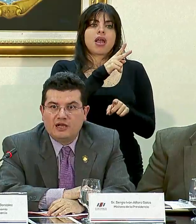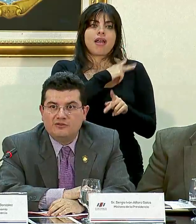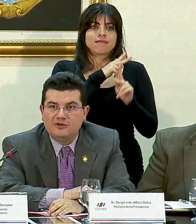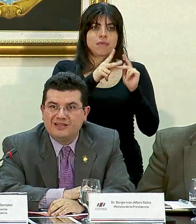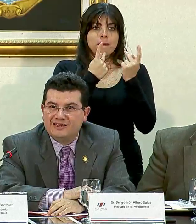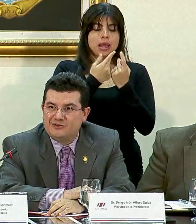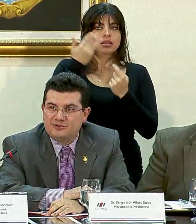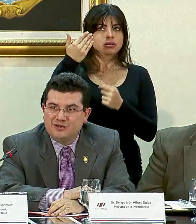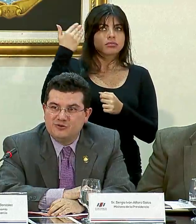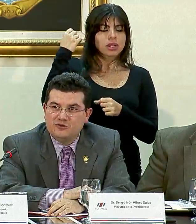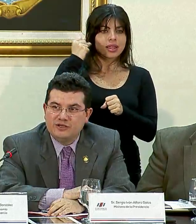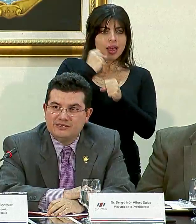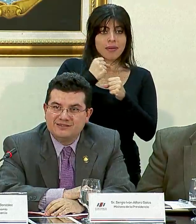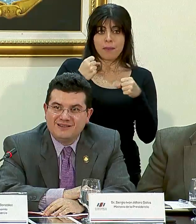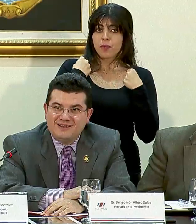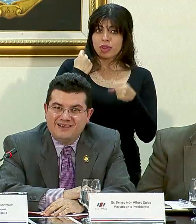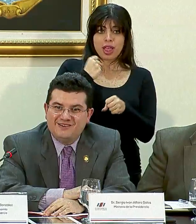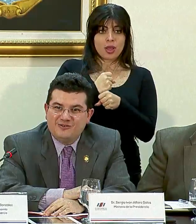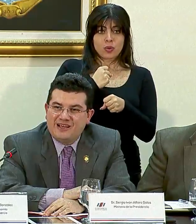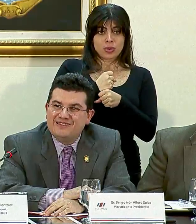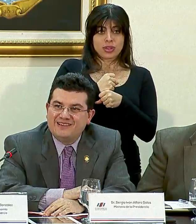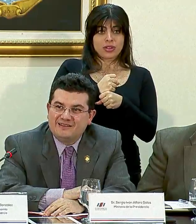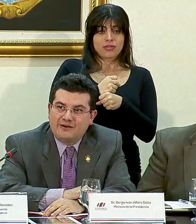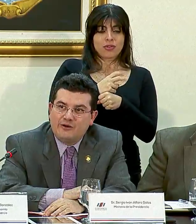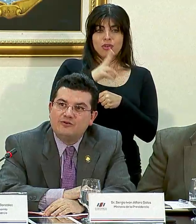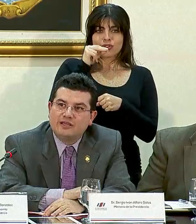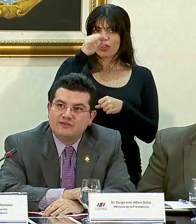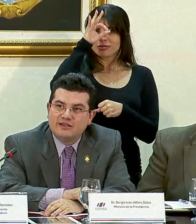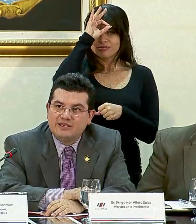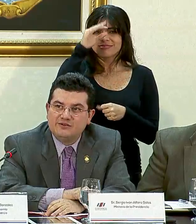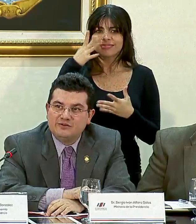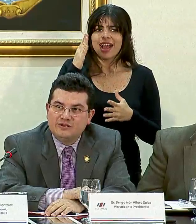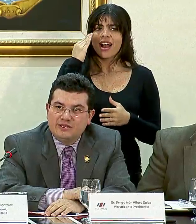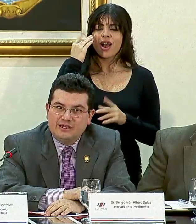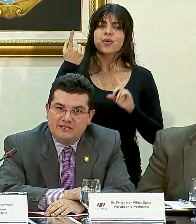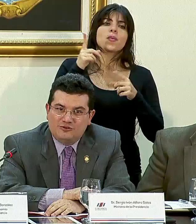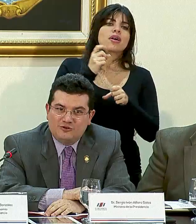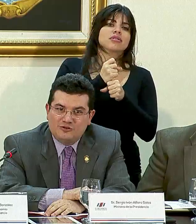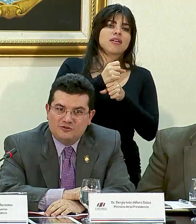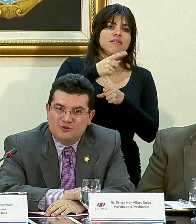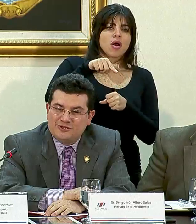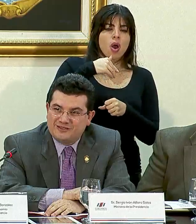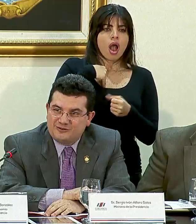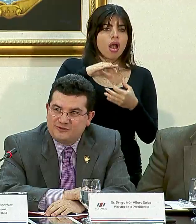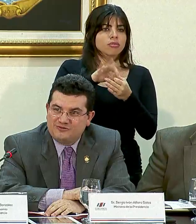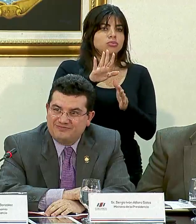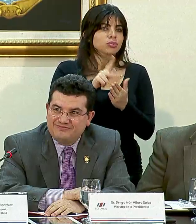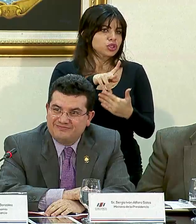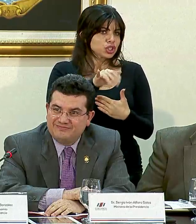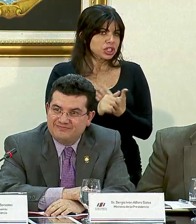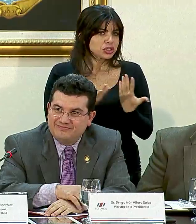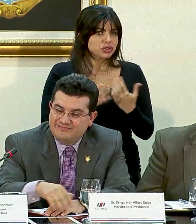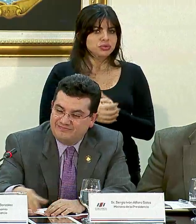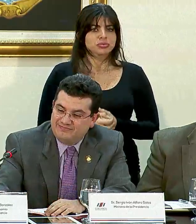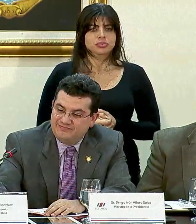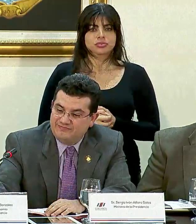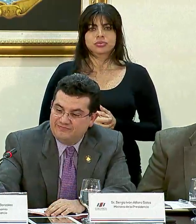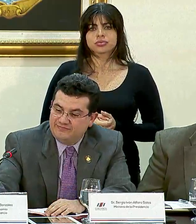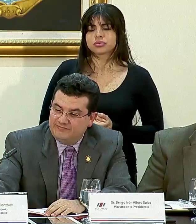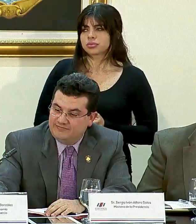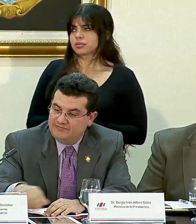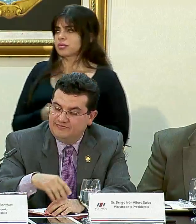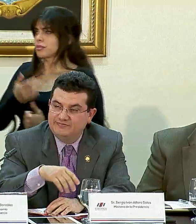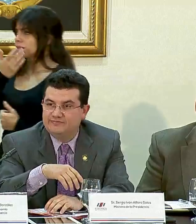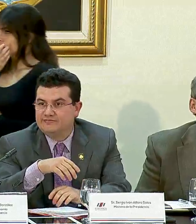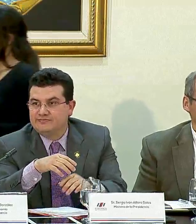venido trabajando y el Ejecutivo no es ignorante del trabajo que han tenido en torno a sus proyectos. Don